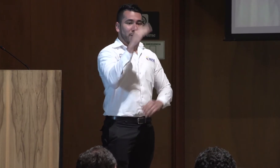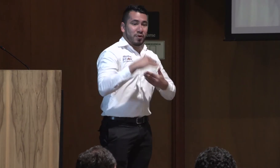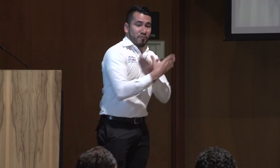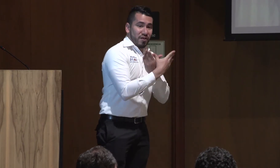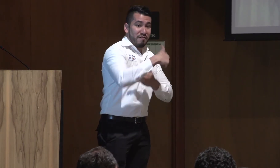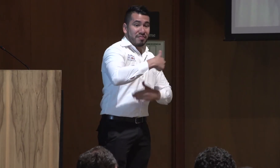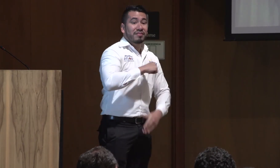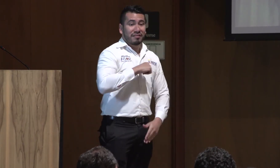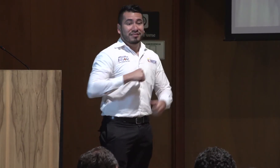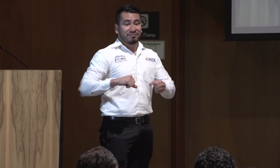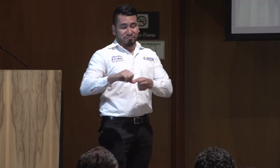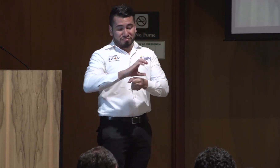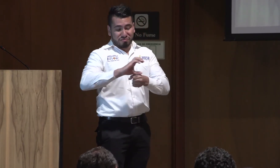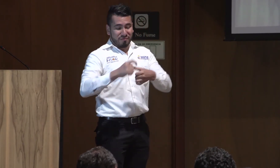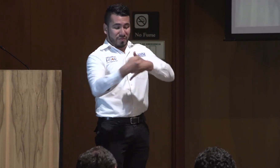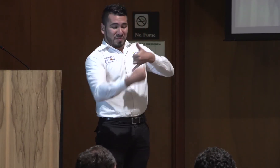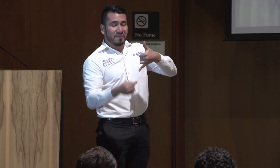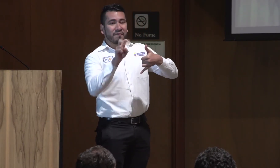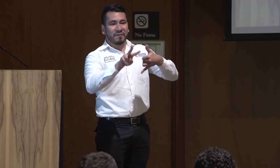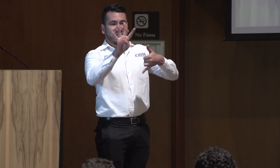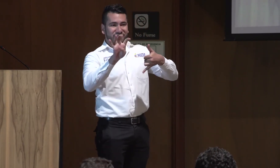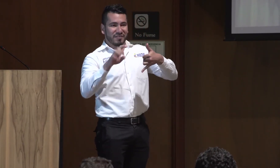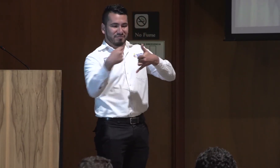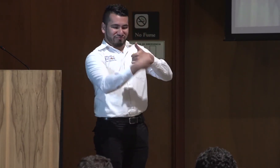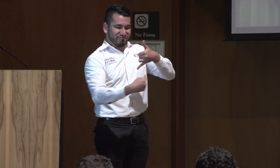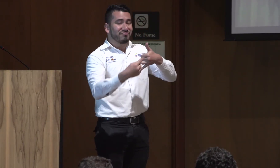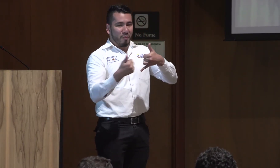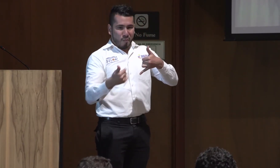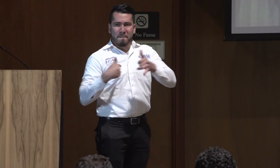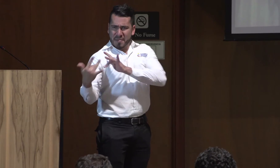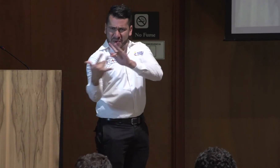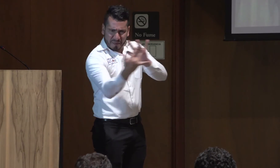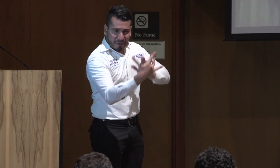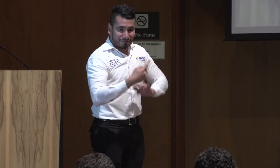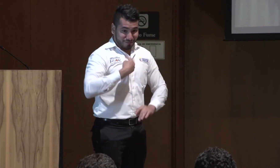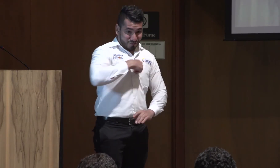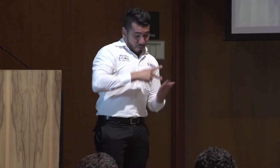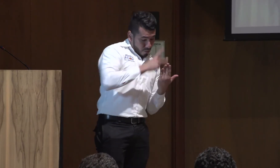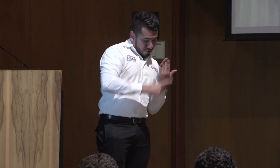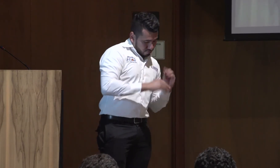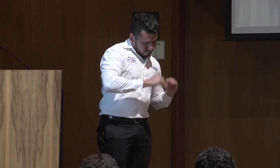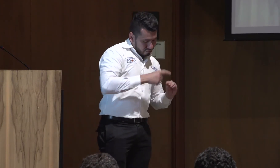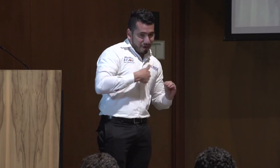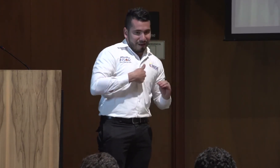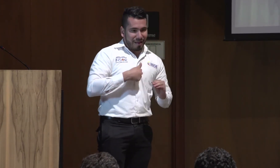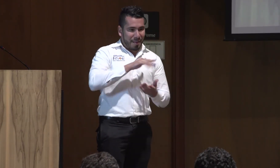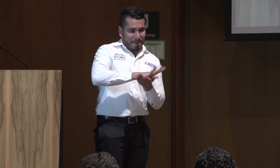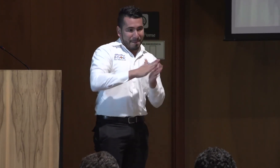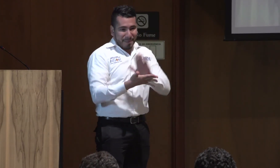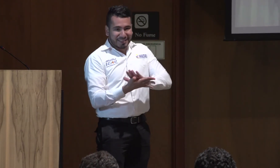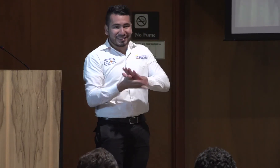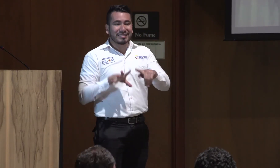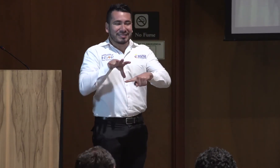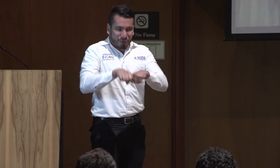29 ciudades de Colombia, y nuestro proyecto La Paz se toma la palabra también está presente en esas 29 ciudades,